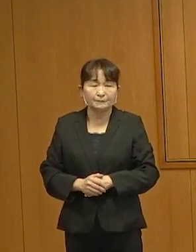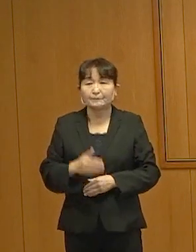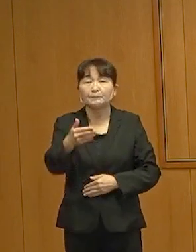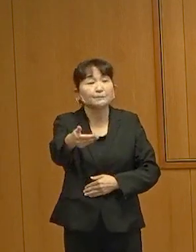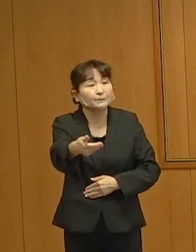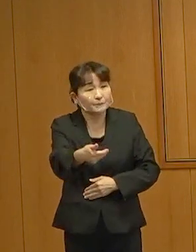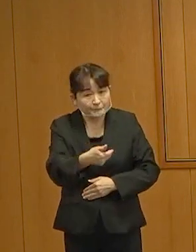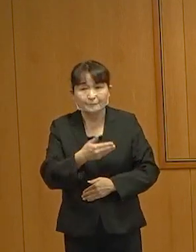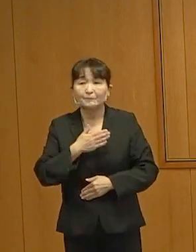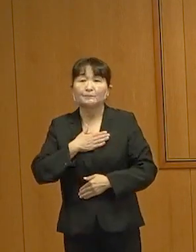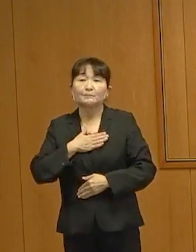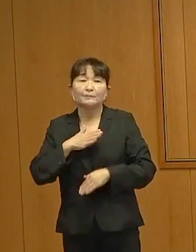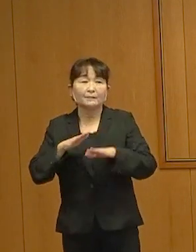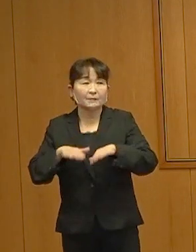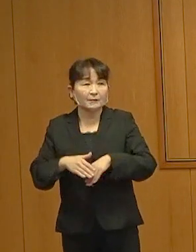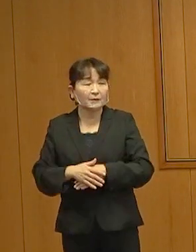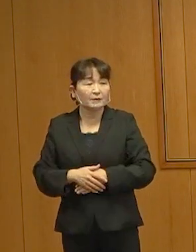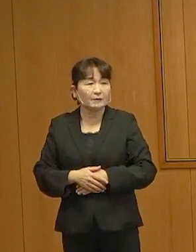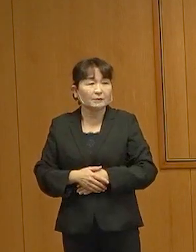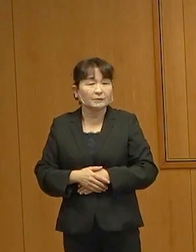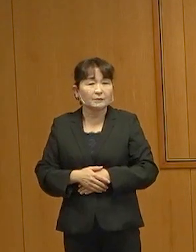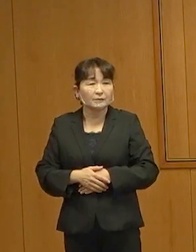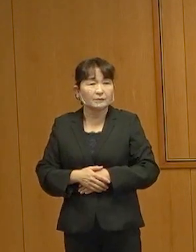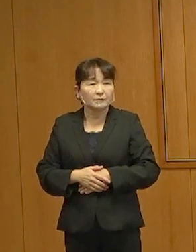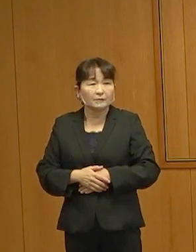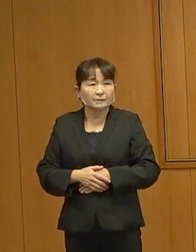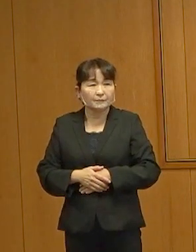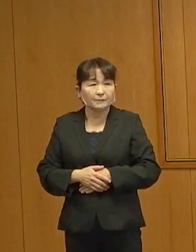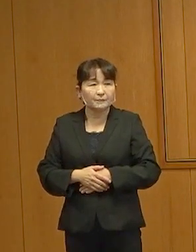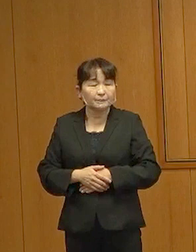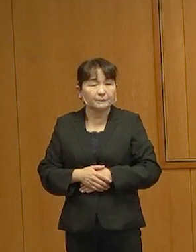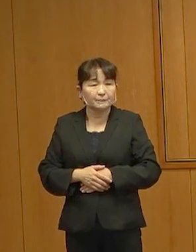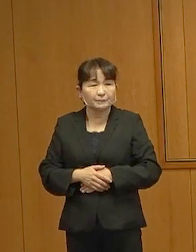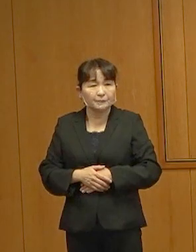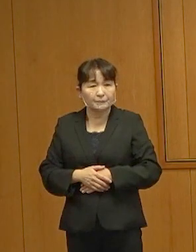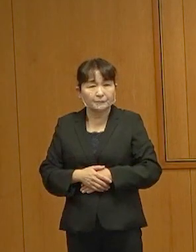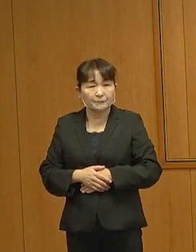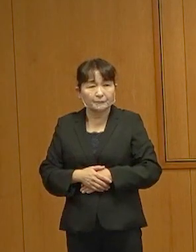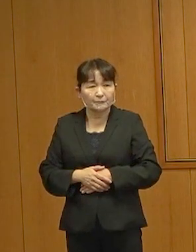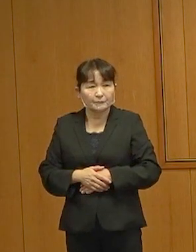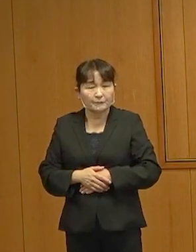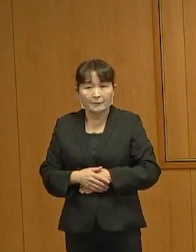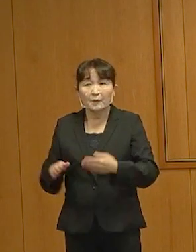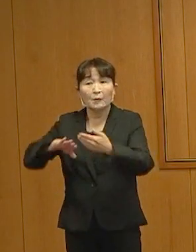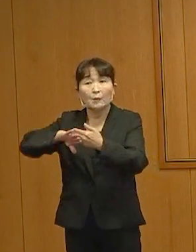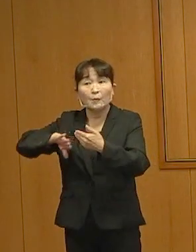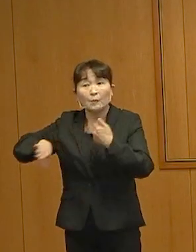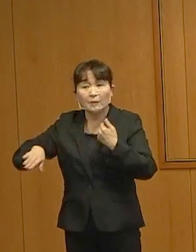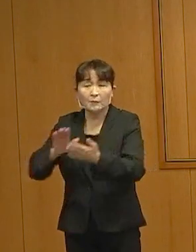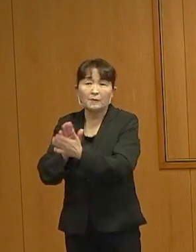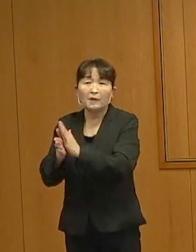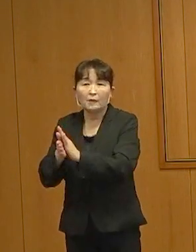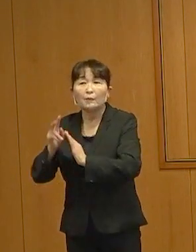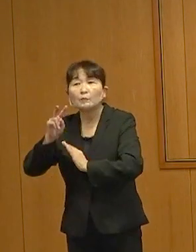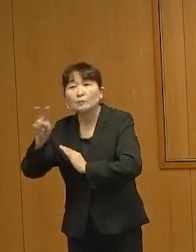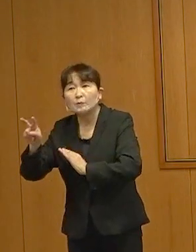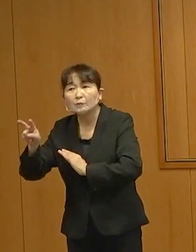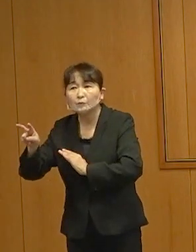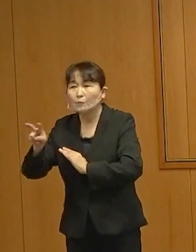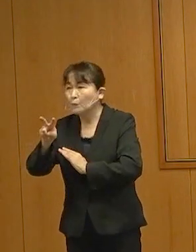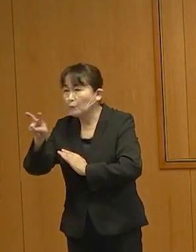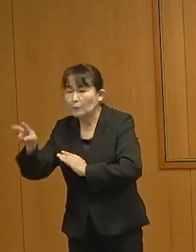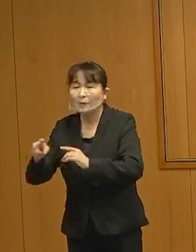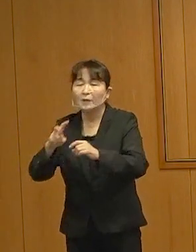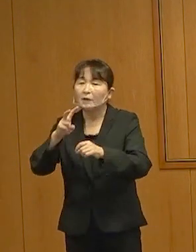わかりました。思いはすごく伝わったんですけれども、ぜひその、まあ、他県を見るとですね、10年、20年、30年スパンと